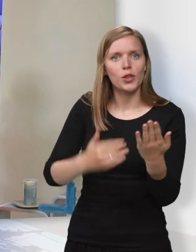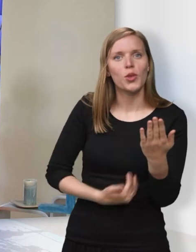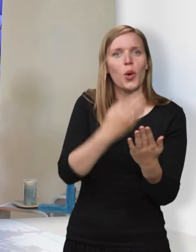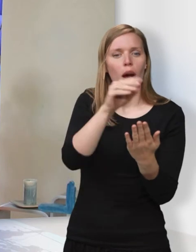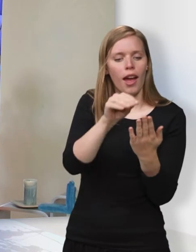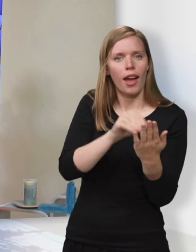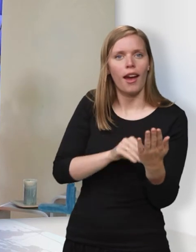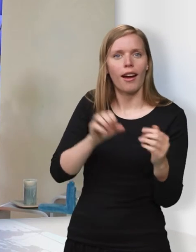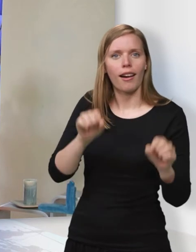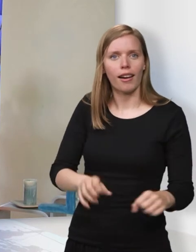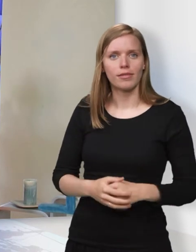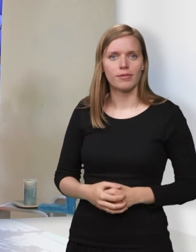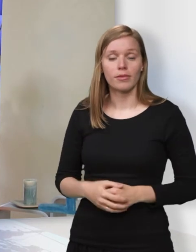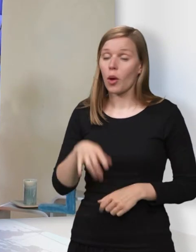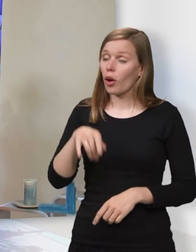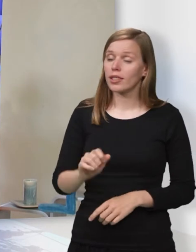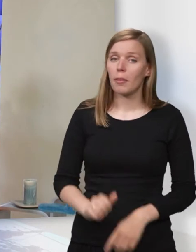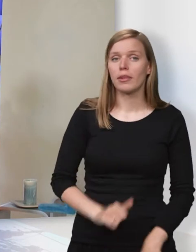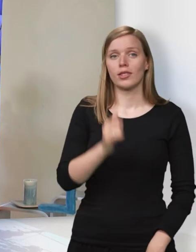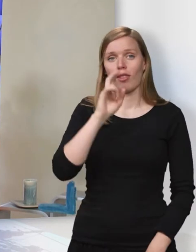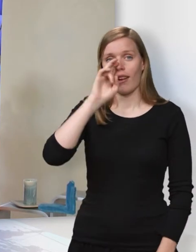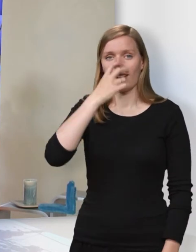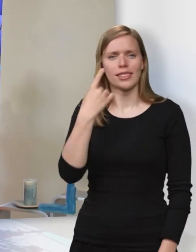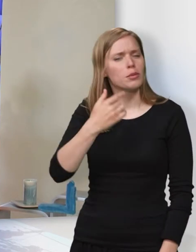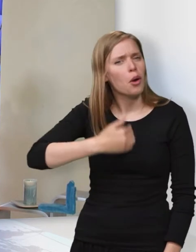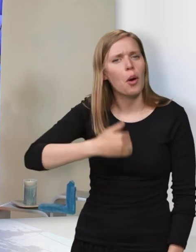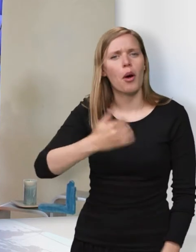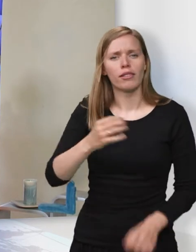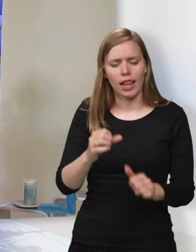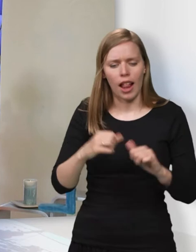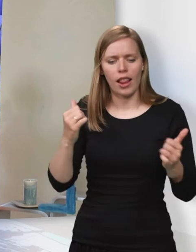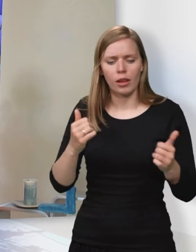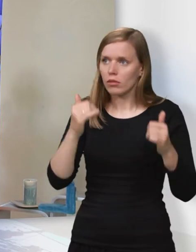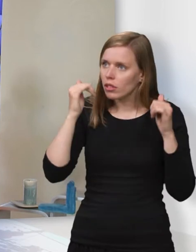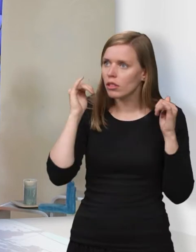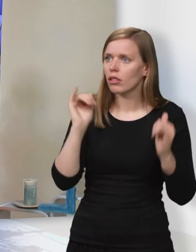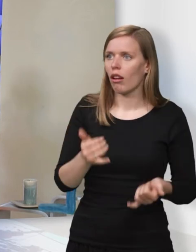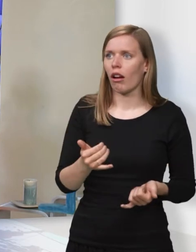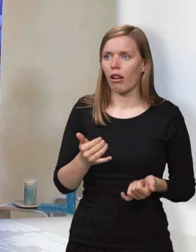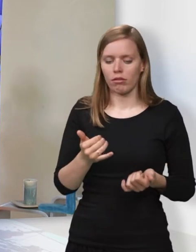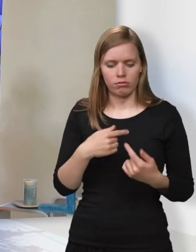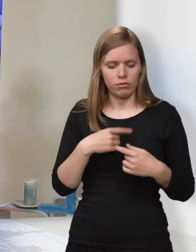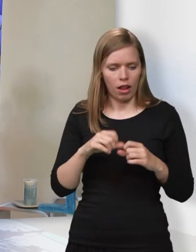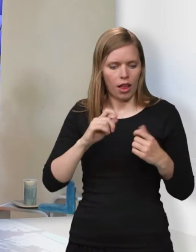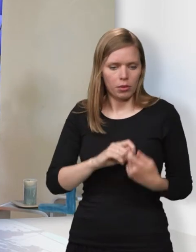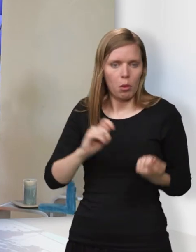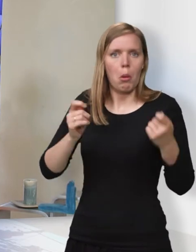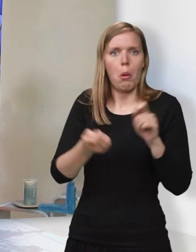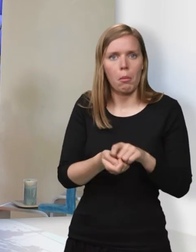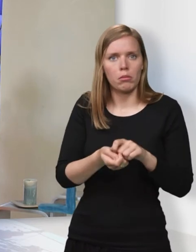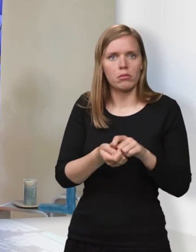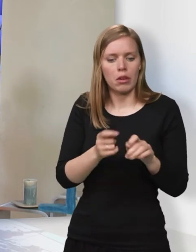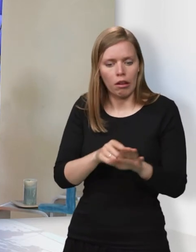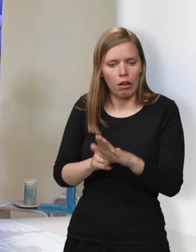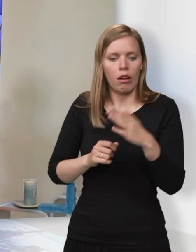Und freuen Sie sich heute auf einen besonderen Gast, der das oft im Leben erlebt hat, wie sich das Blatt auch zum